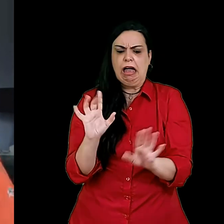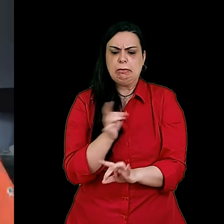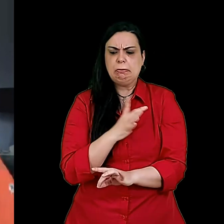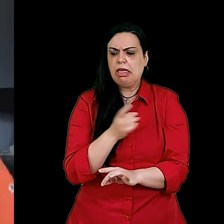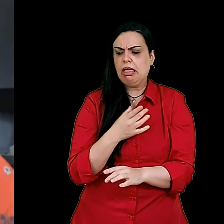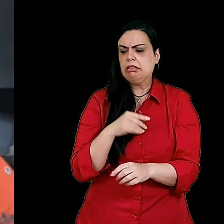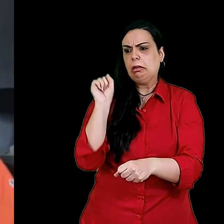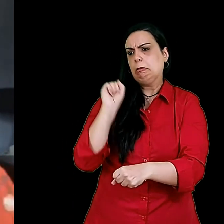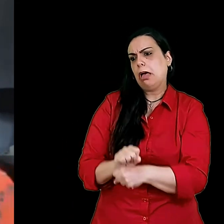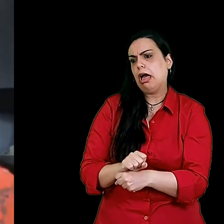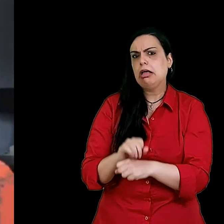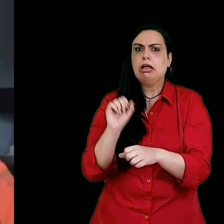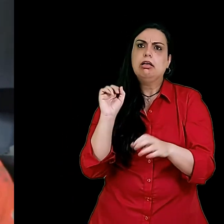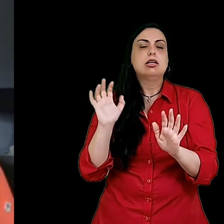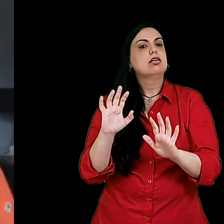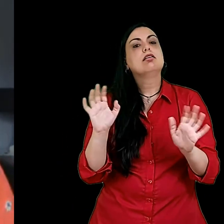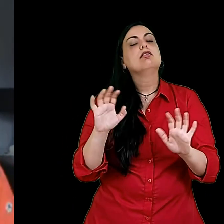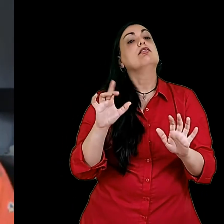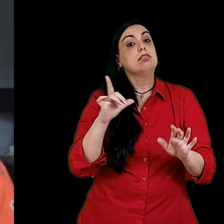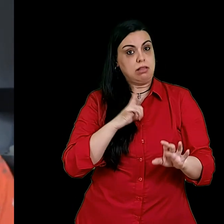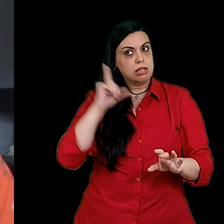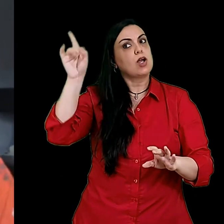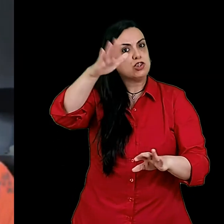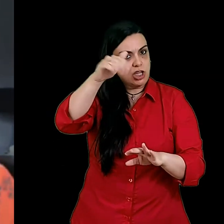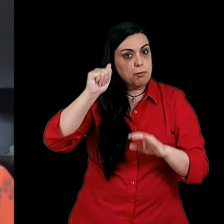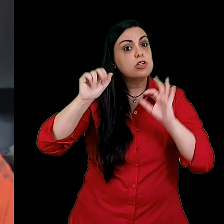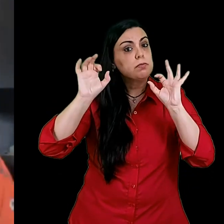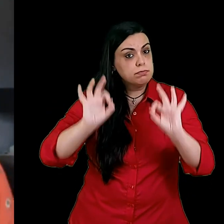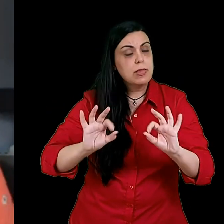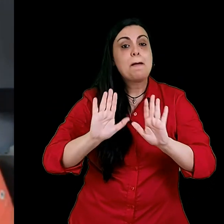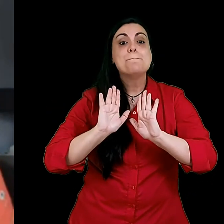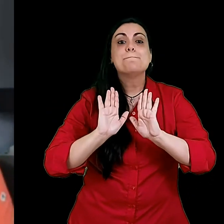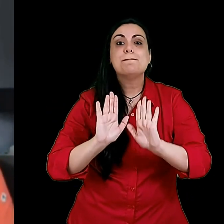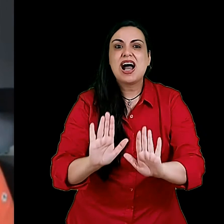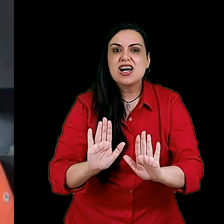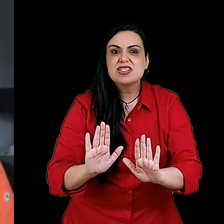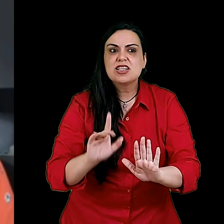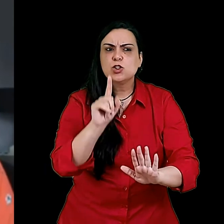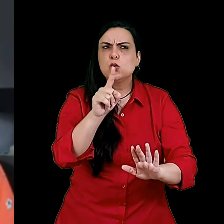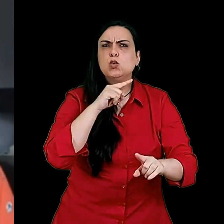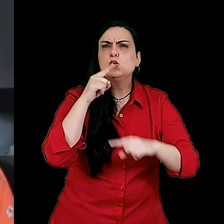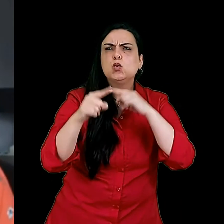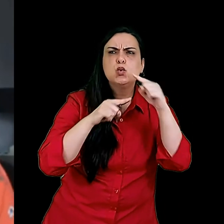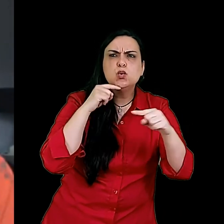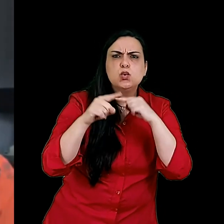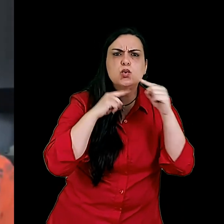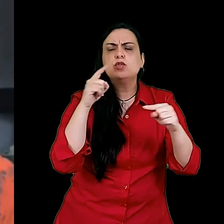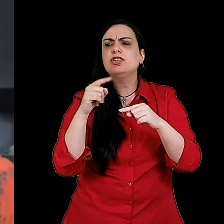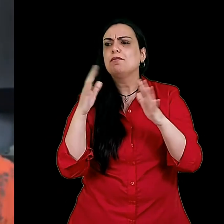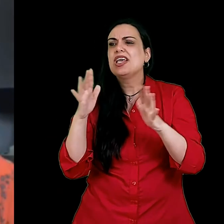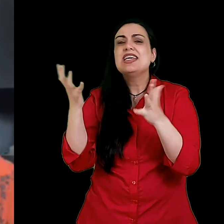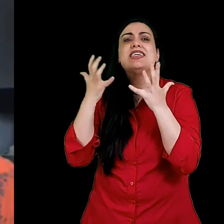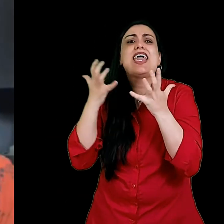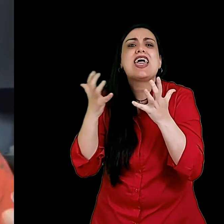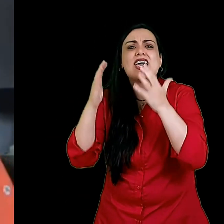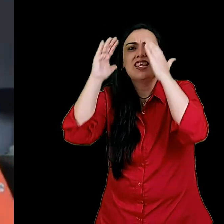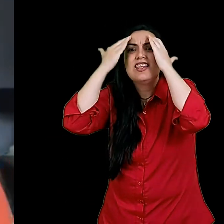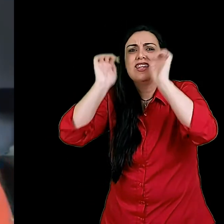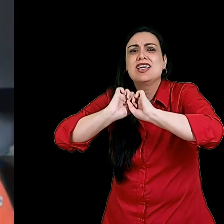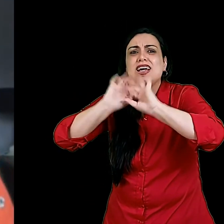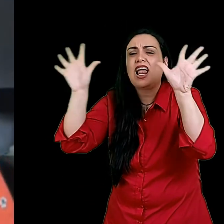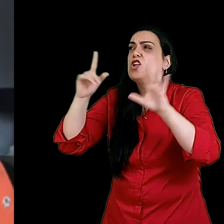fica questionando, quem fica hesitando, não significa que não foi chamado. Pelo contrário, só pode hesitar